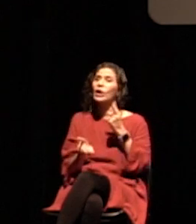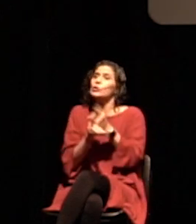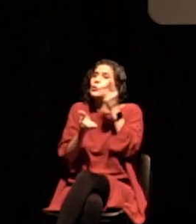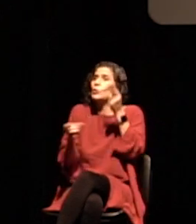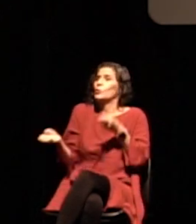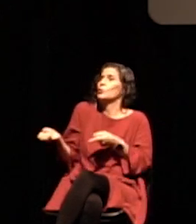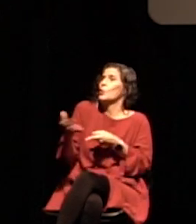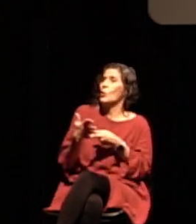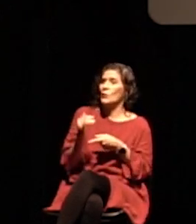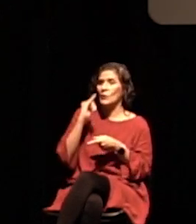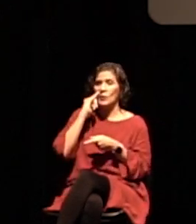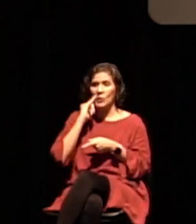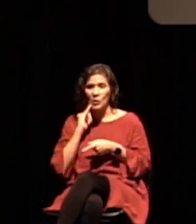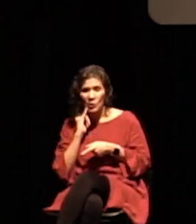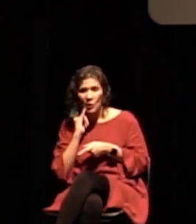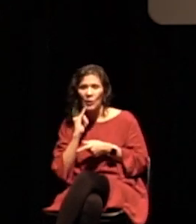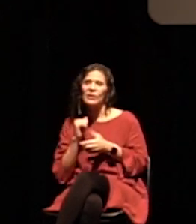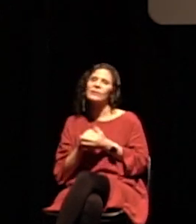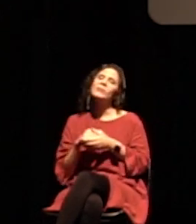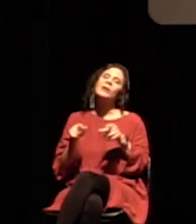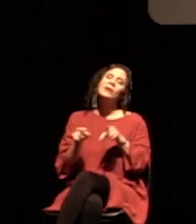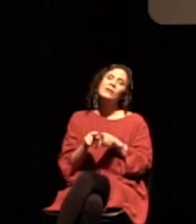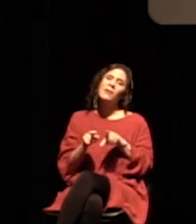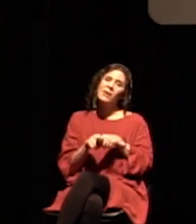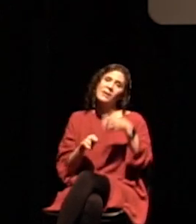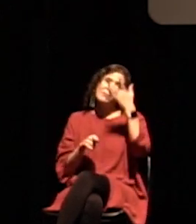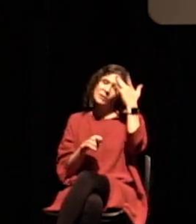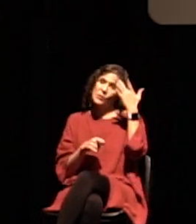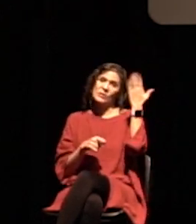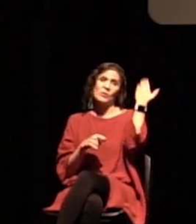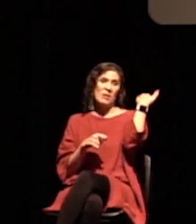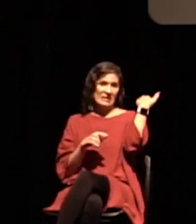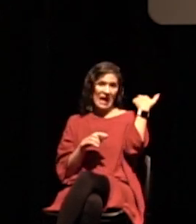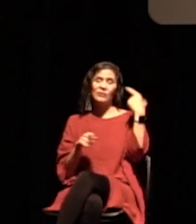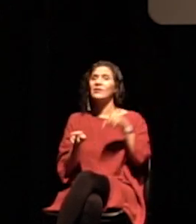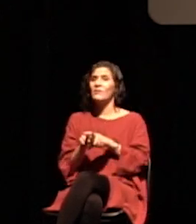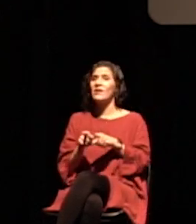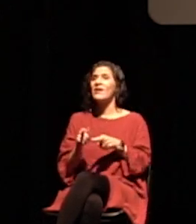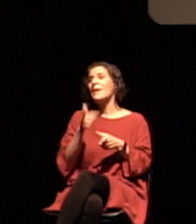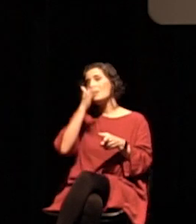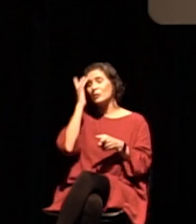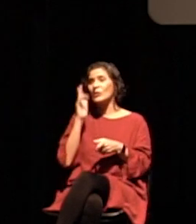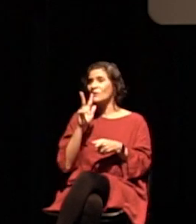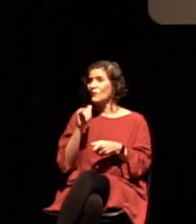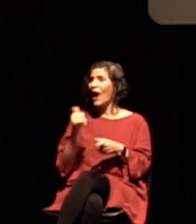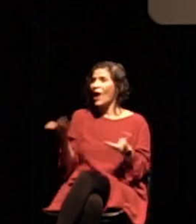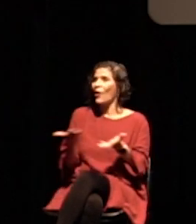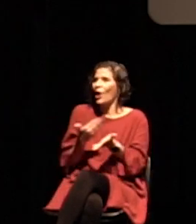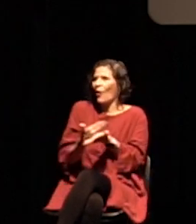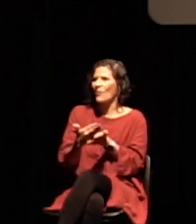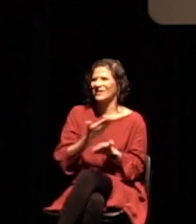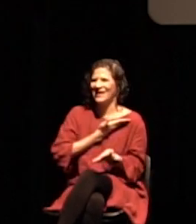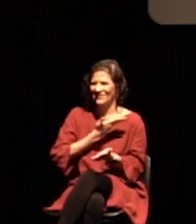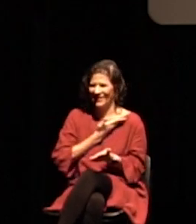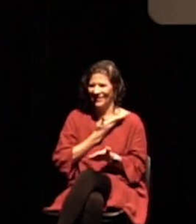também. Amigos que vêm do passado e amigos que virão, que estão aqui presentes. Mas alguns deles